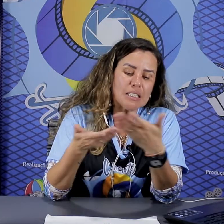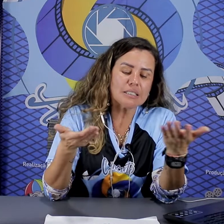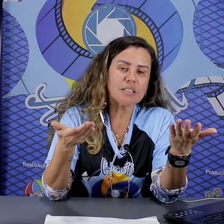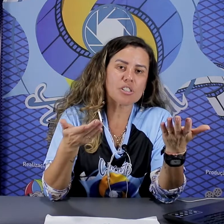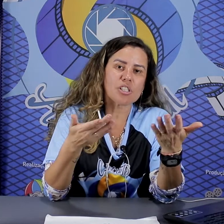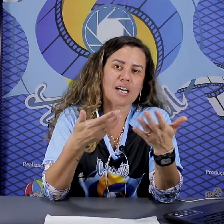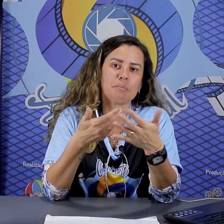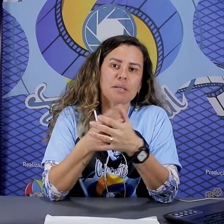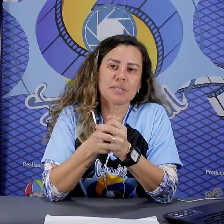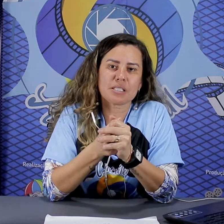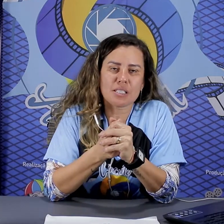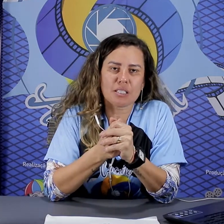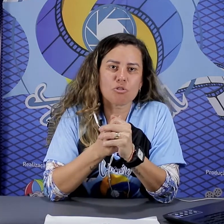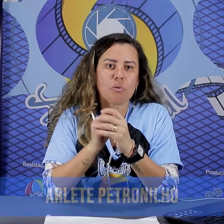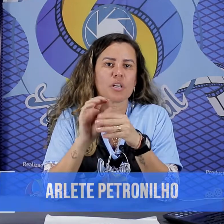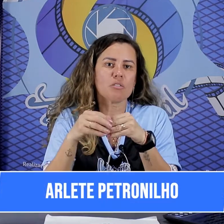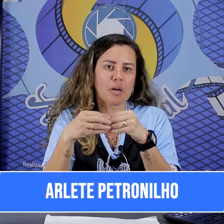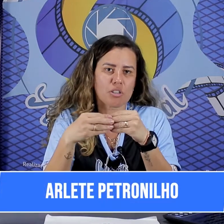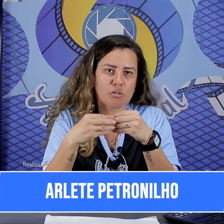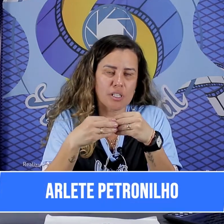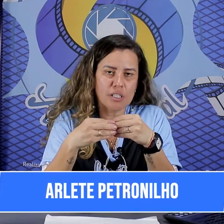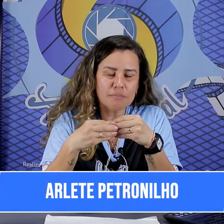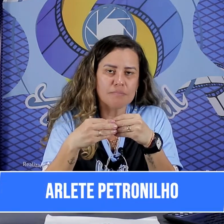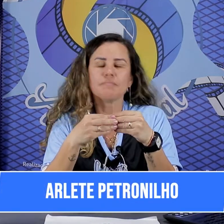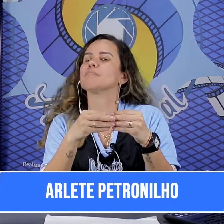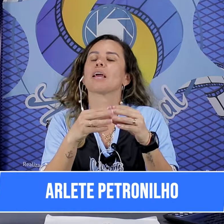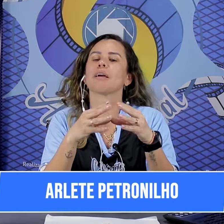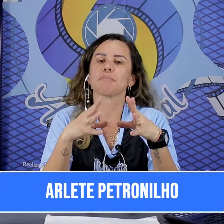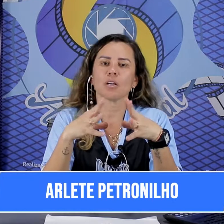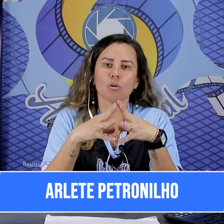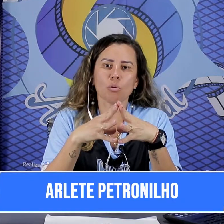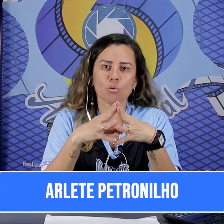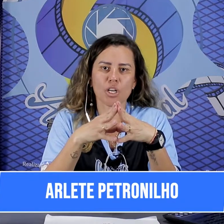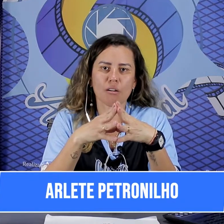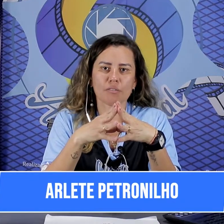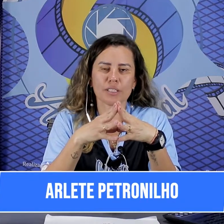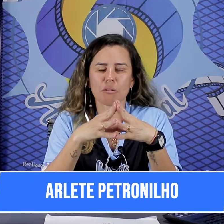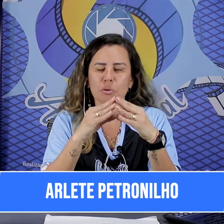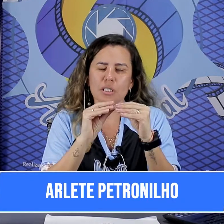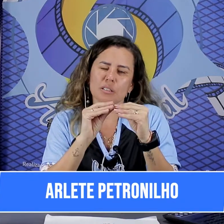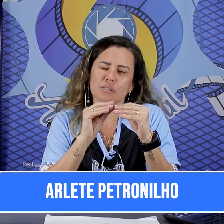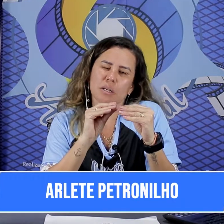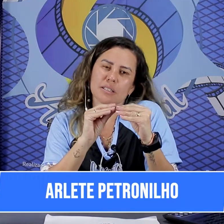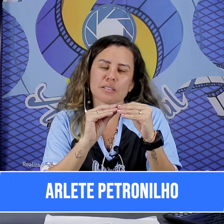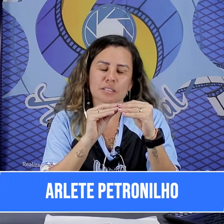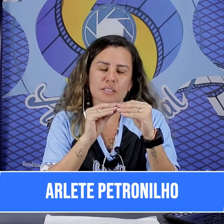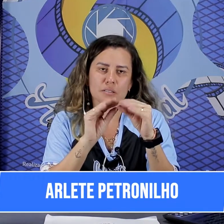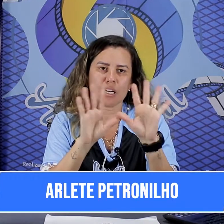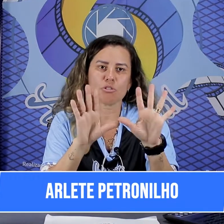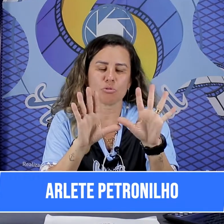Então, a gente acaba precisando de um pouquinho mais de teoria, né? Hoje a aula vai estar um pouquinho mais, a de hoje, né?